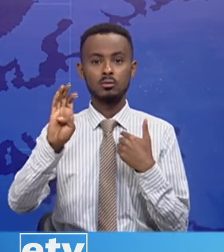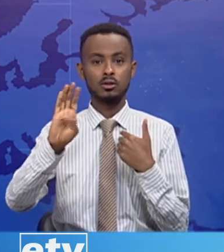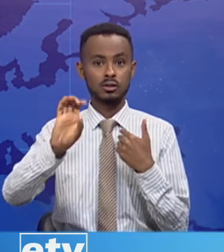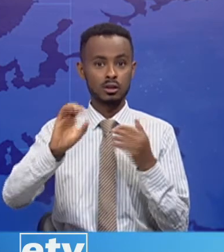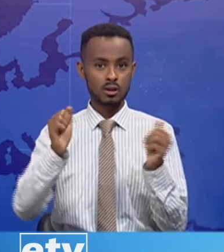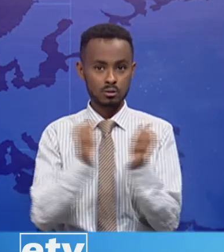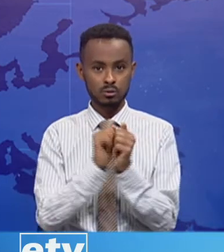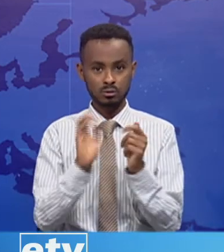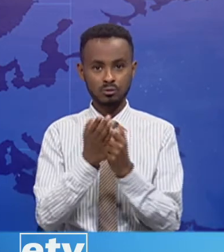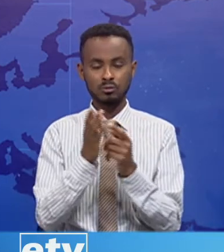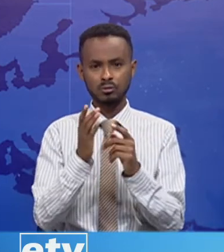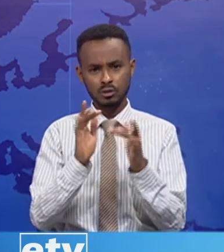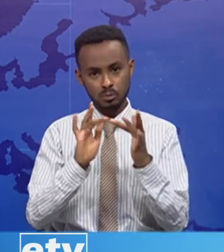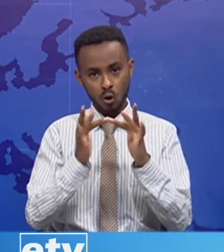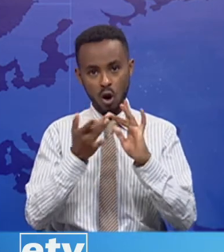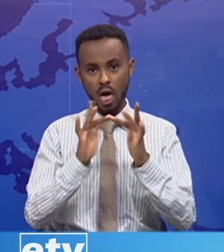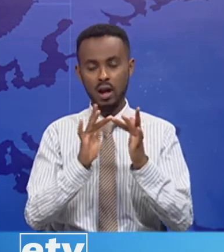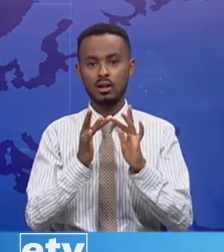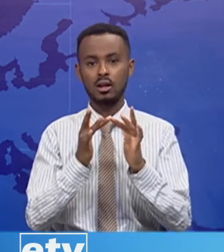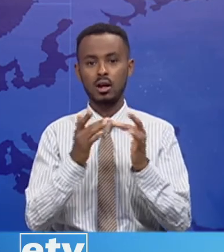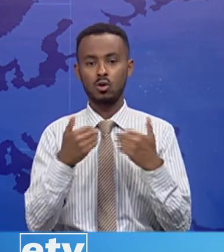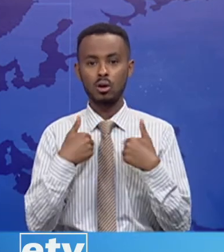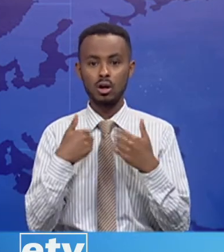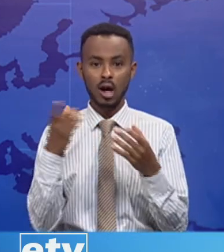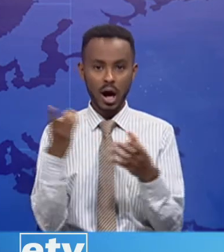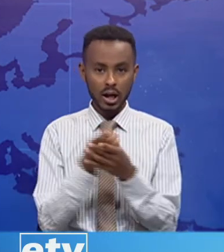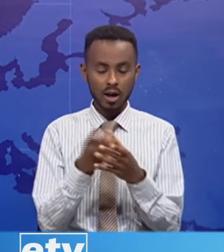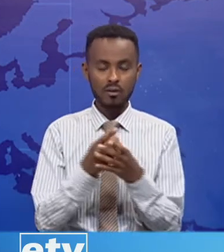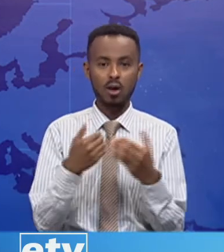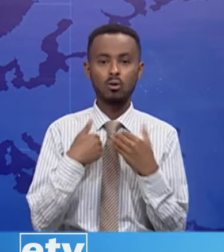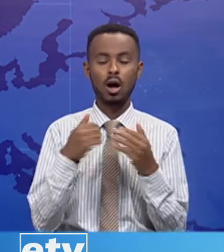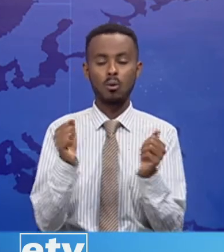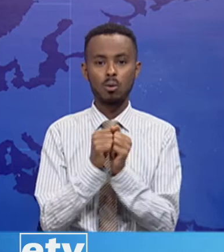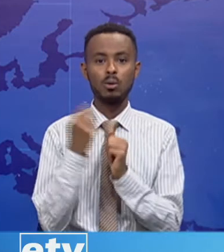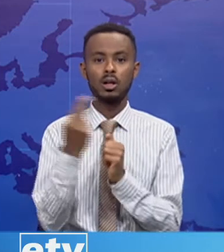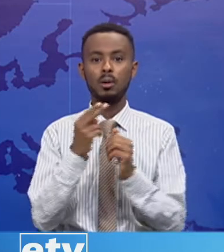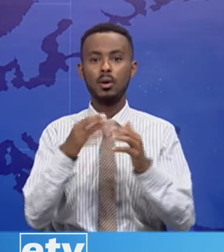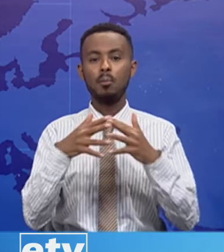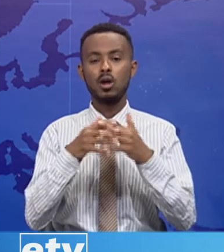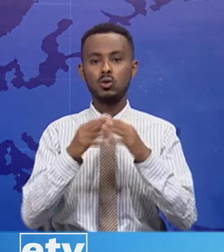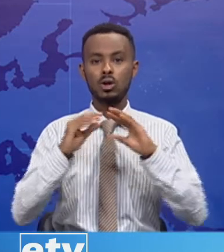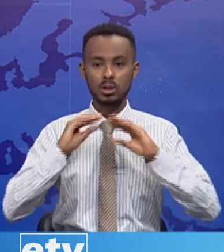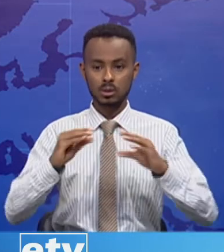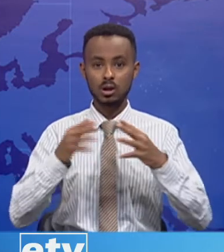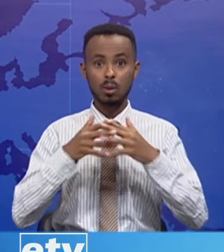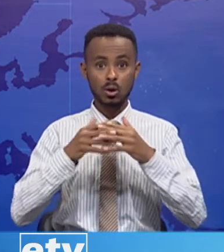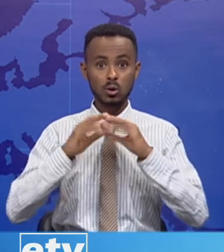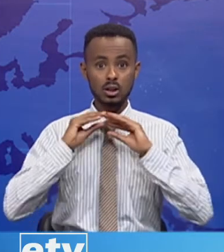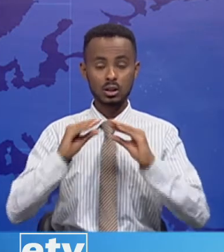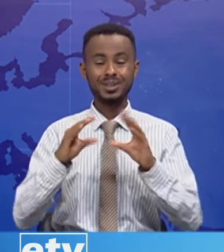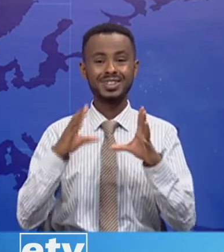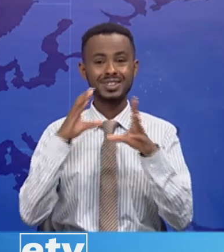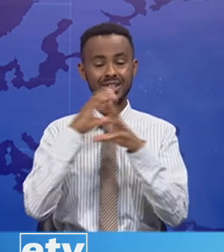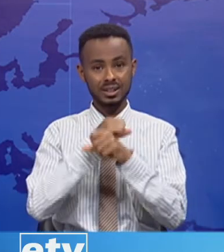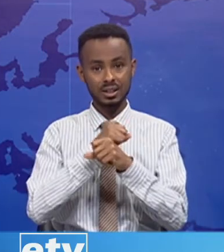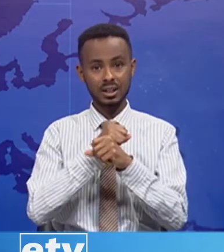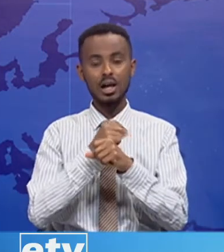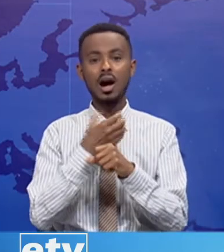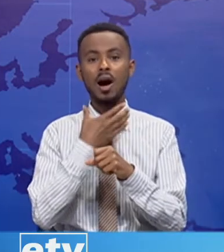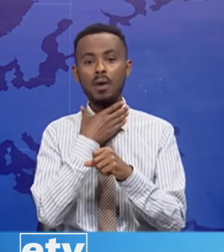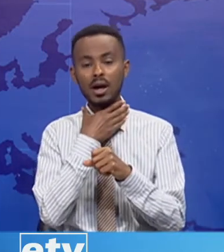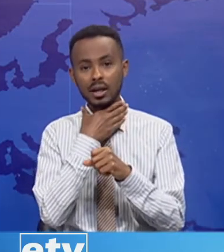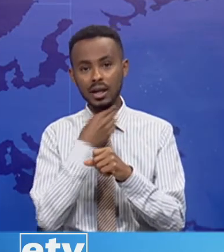በመሆን ኦንላይን ያሉትንም በአርካይቭ ያሉትንም አብረን በመጠቀም ማሽኑን አስተምረን ስናበቃ